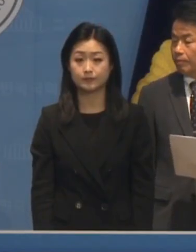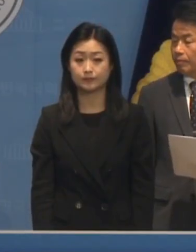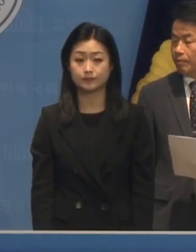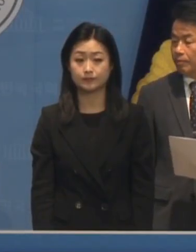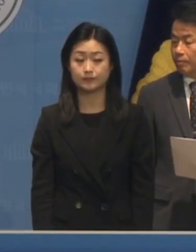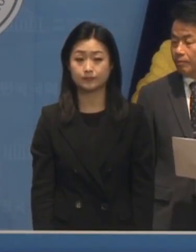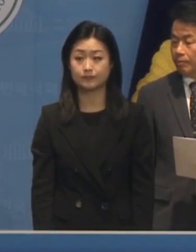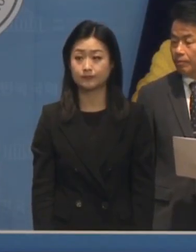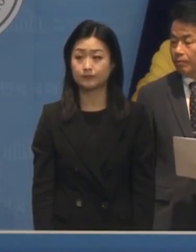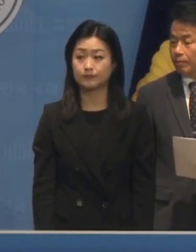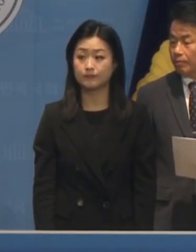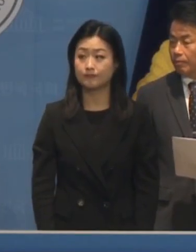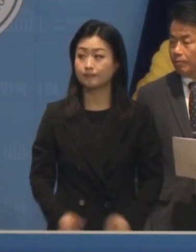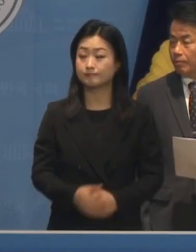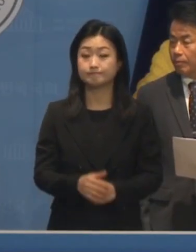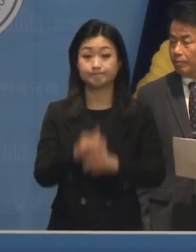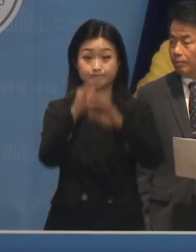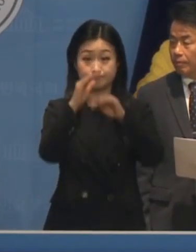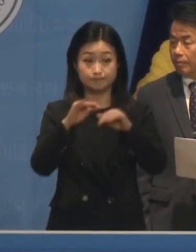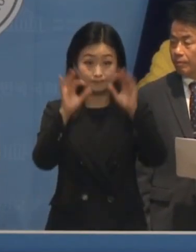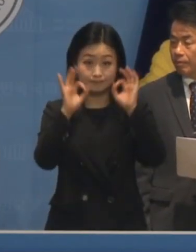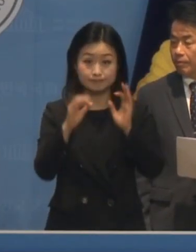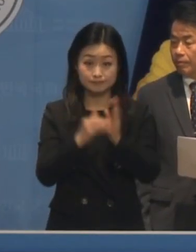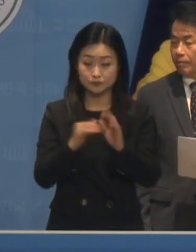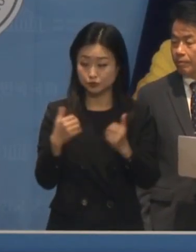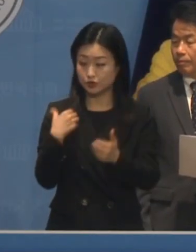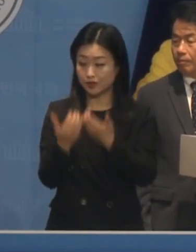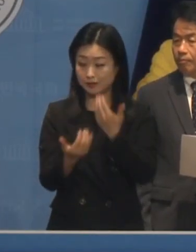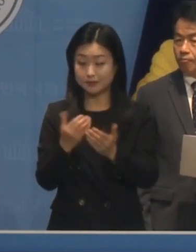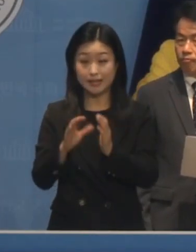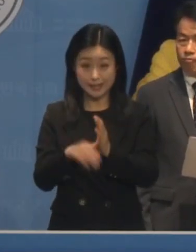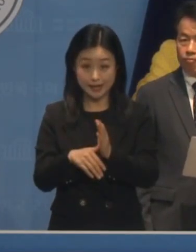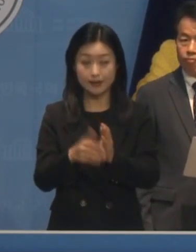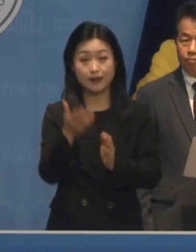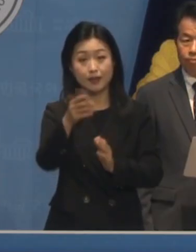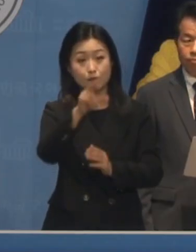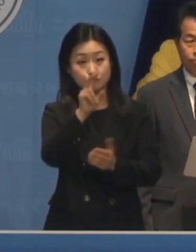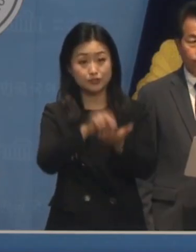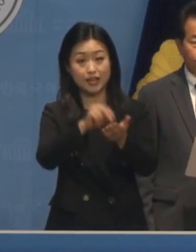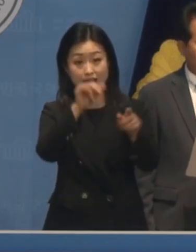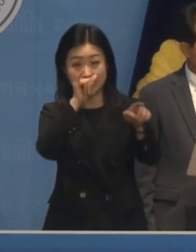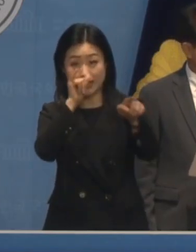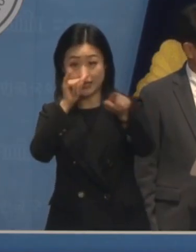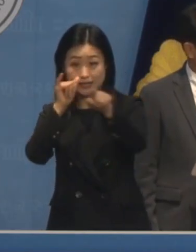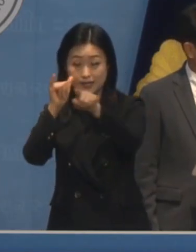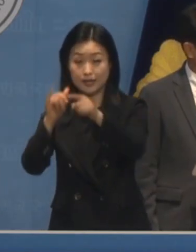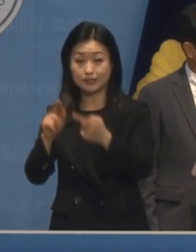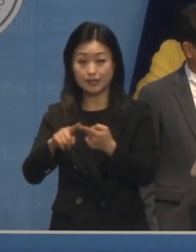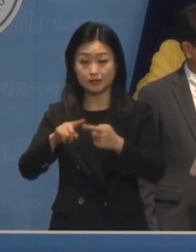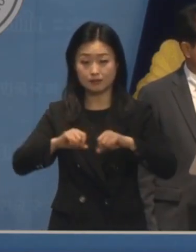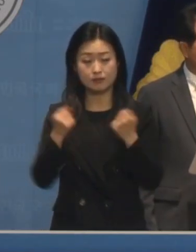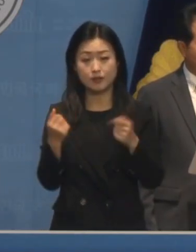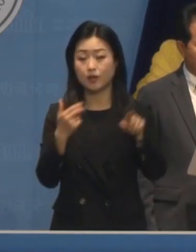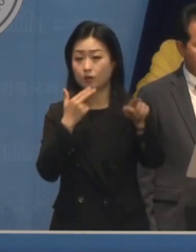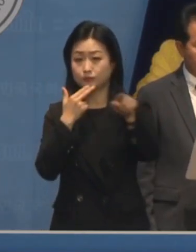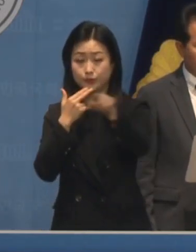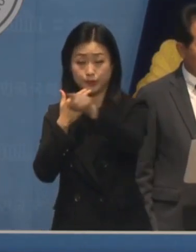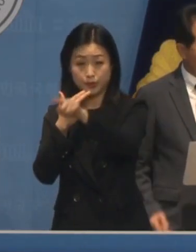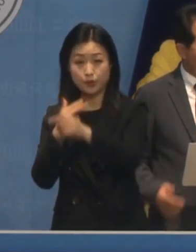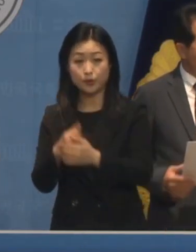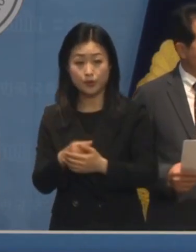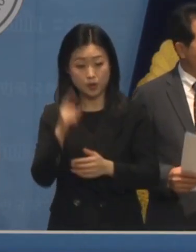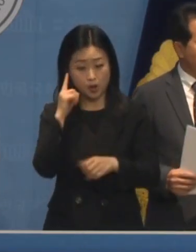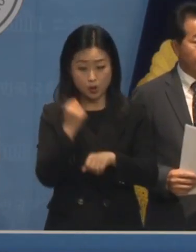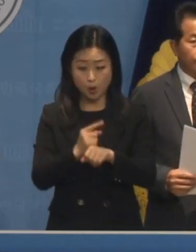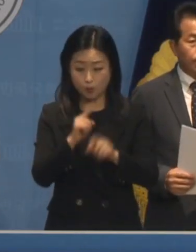마치겠습니다네 지금 들으신 것처럼 국정감사에서 지적된 사항도 불이행하고 어 엉터리